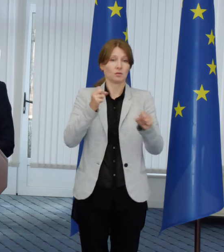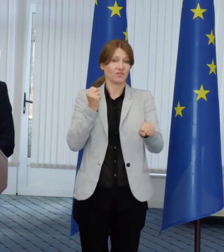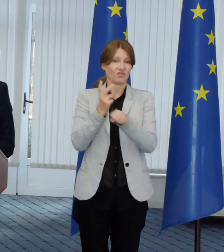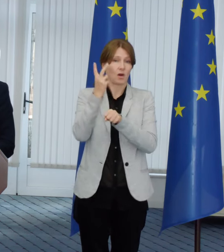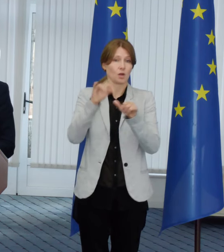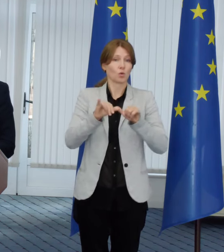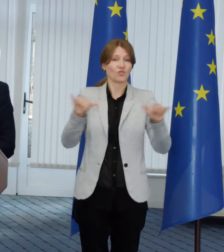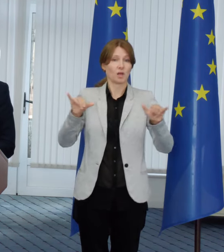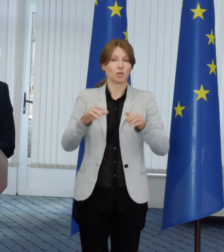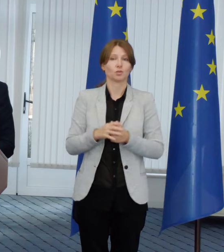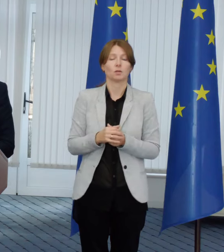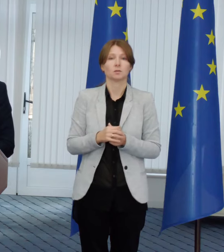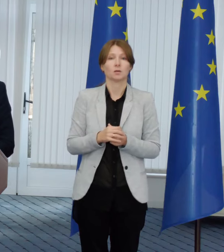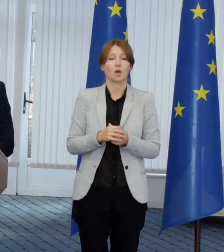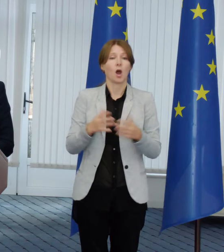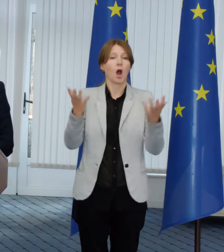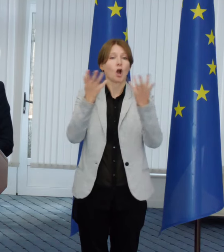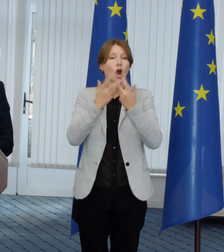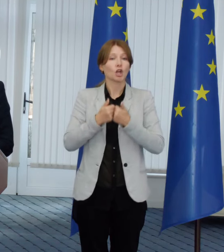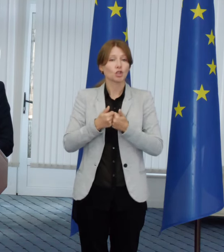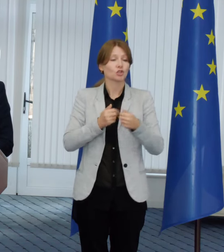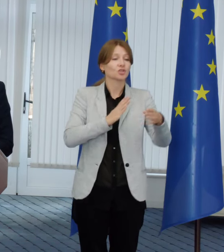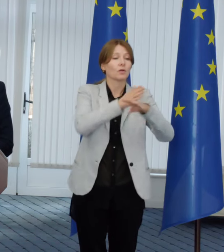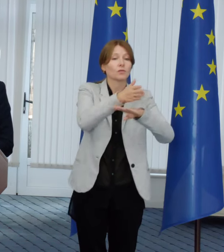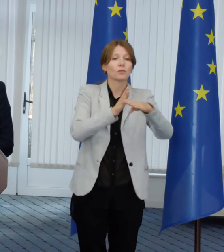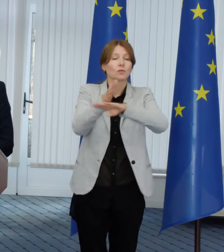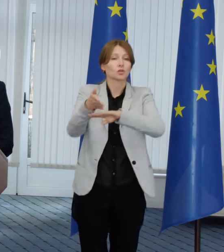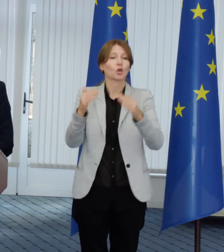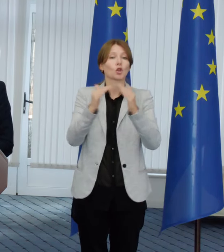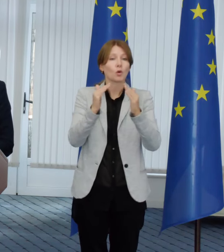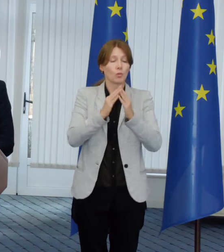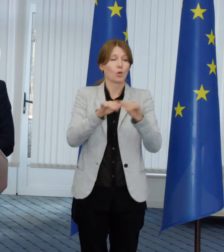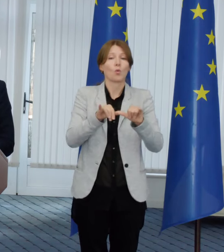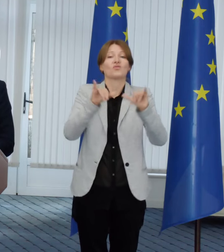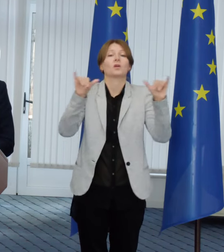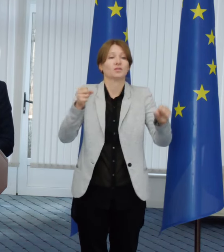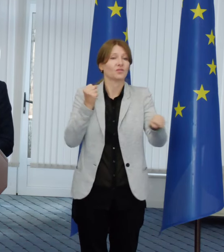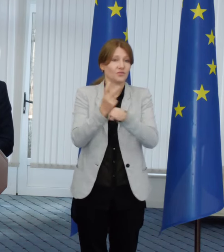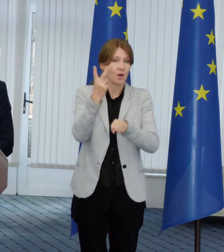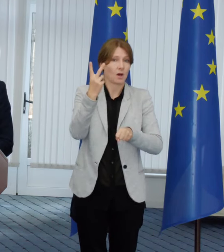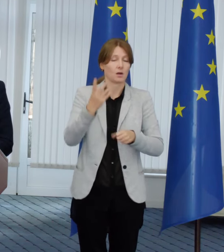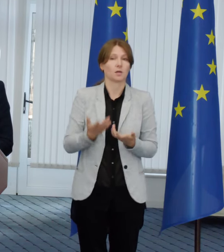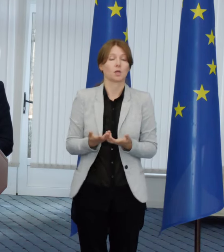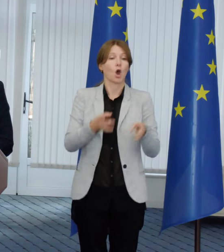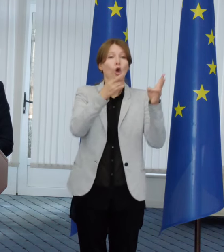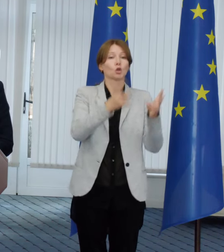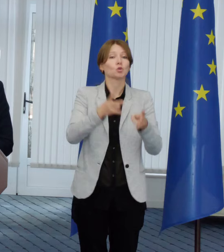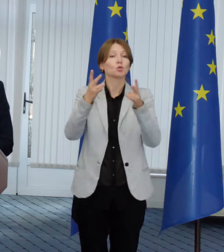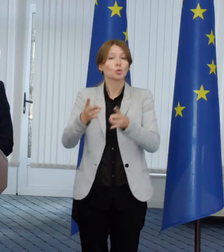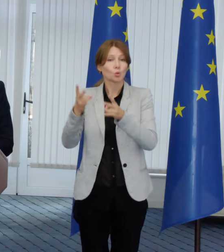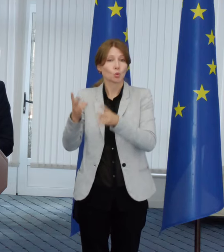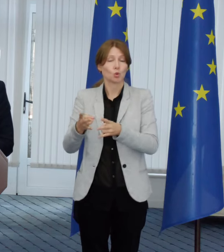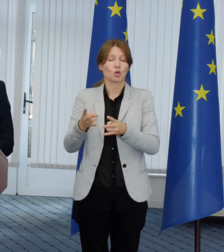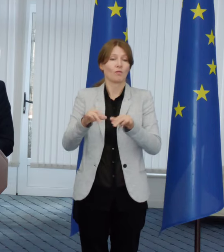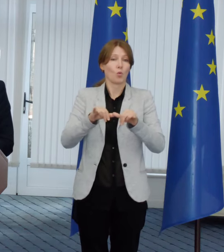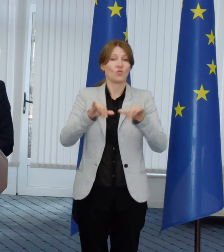beneficiari. Numărul de vizite la domiciliu le-am dublat. Numărul de cazuri în gestiune